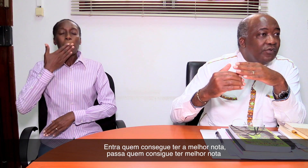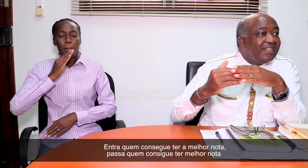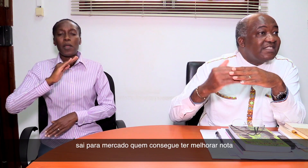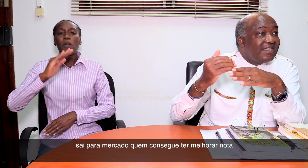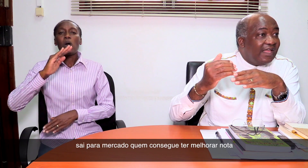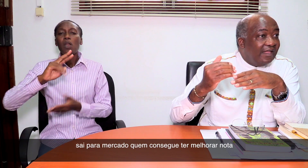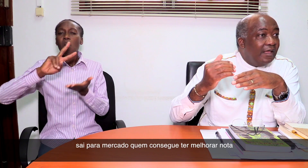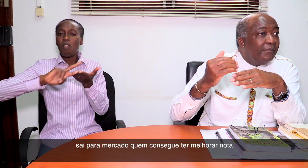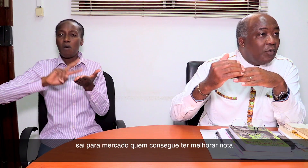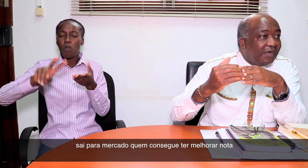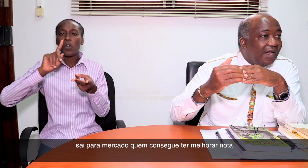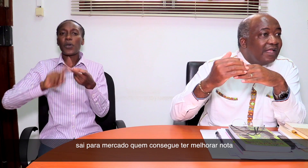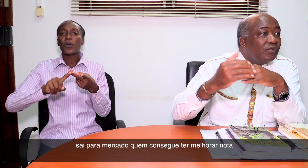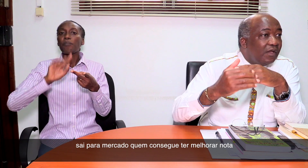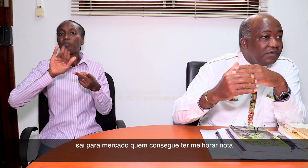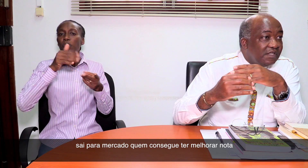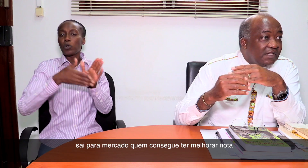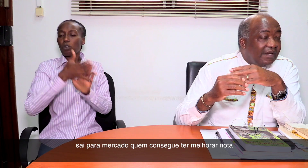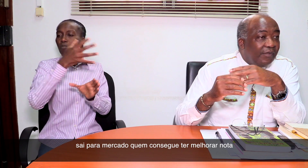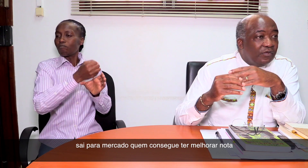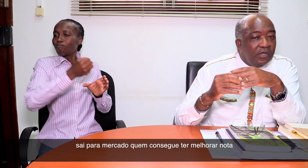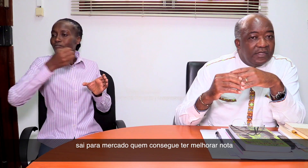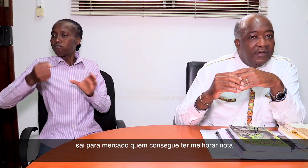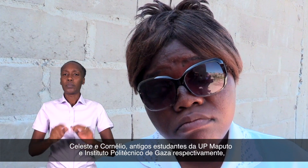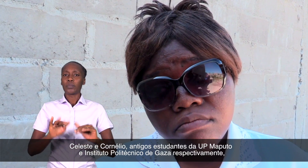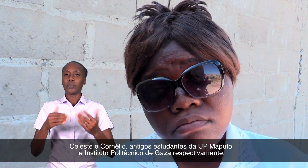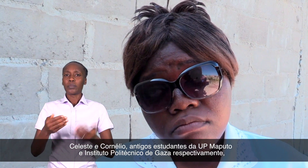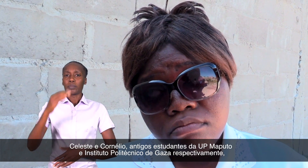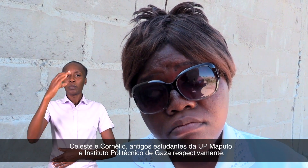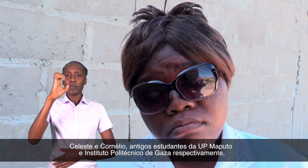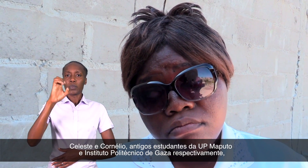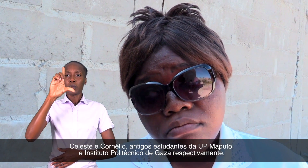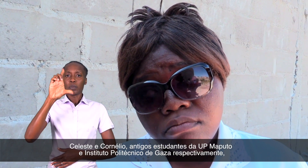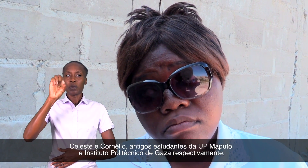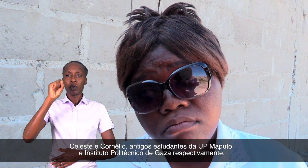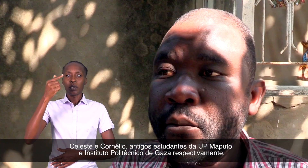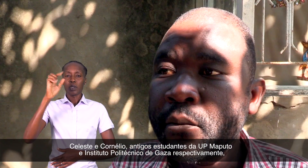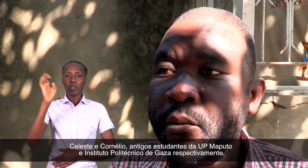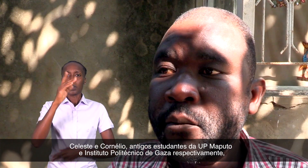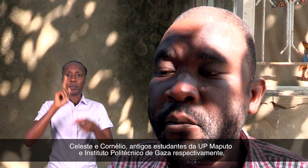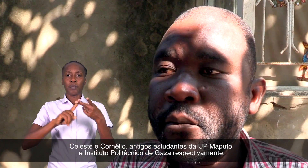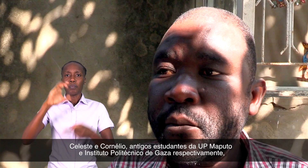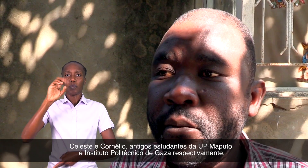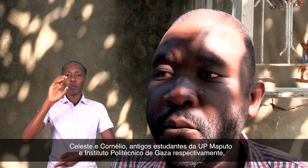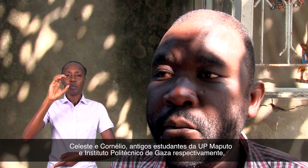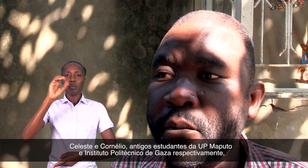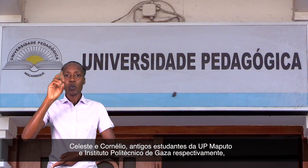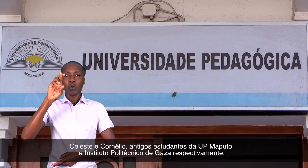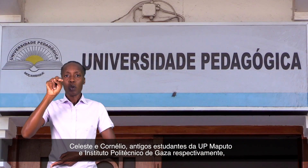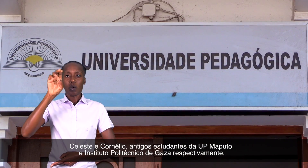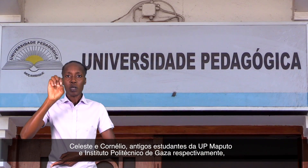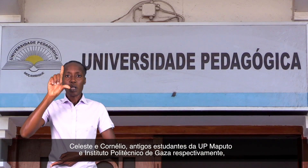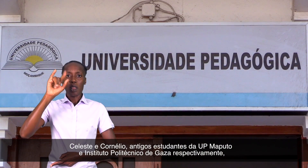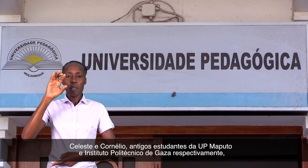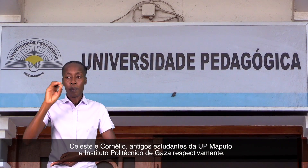melhor nota, sai para o mercado quem consegue ter a melhor nota. Celeste e Cornélio, antigos estudantes da